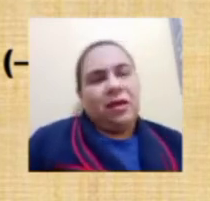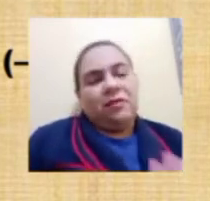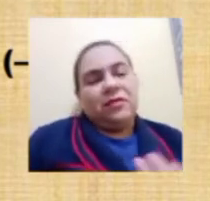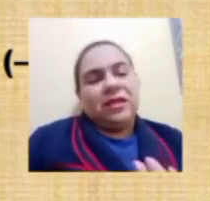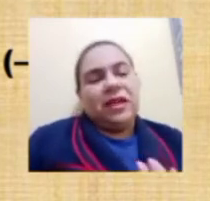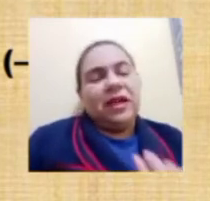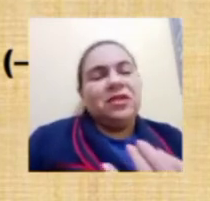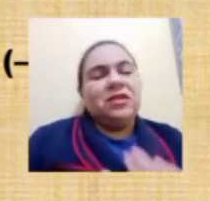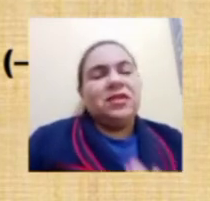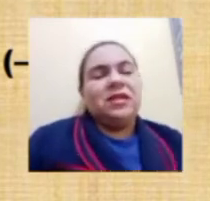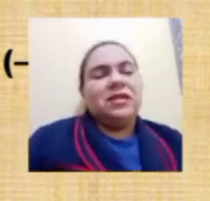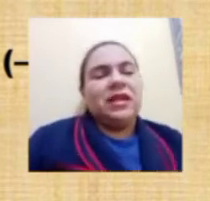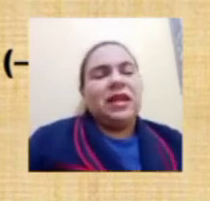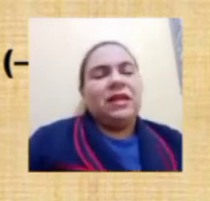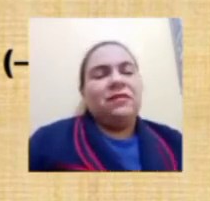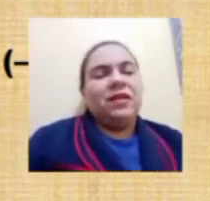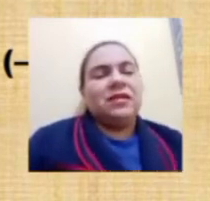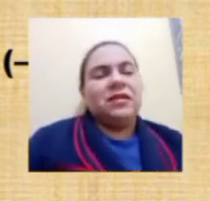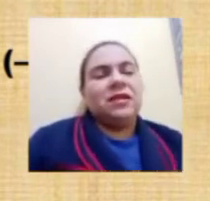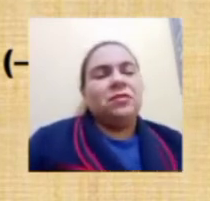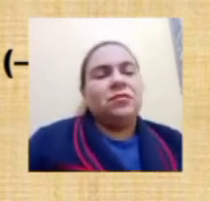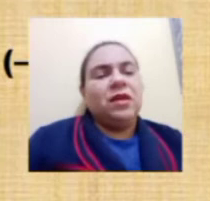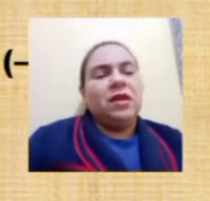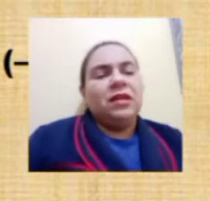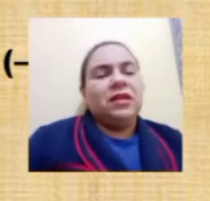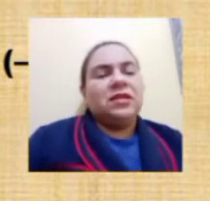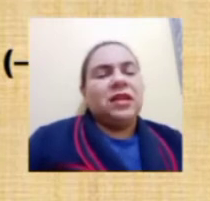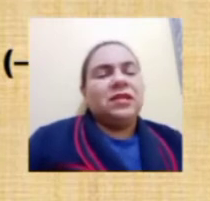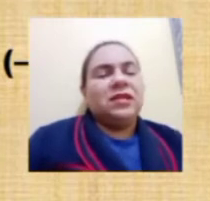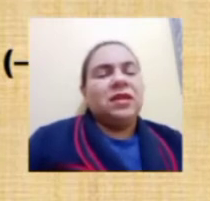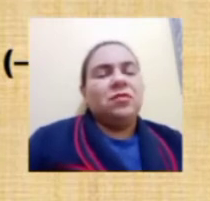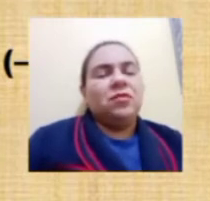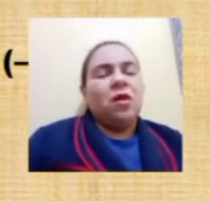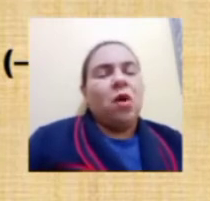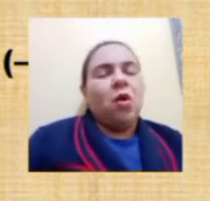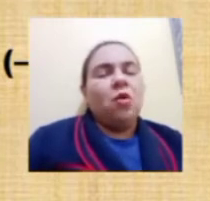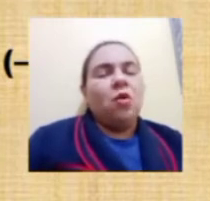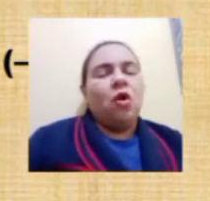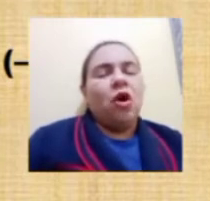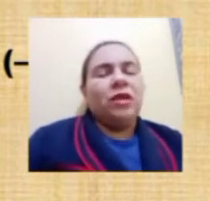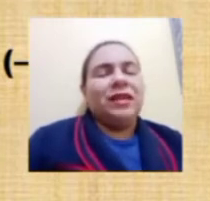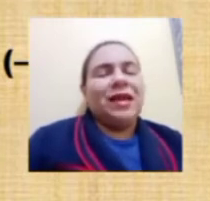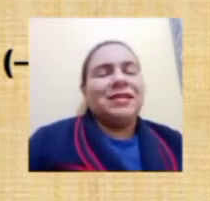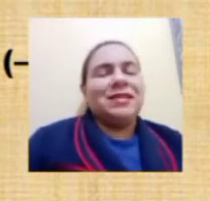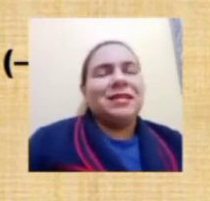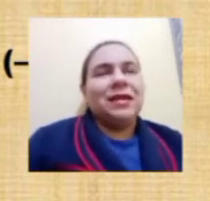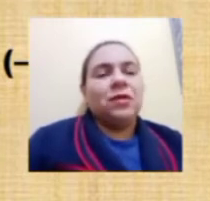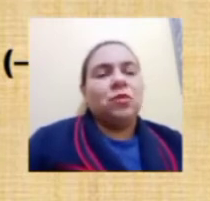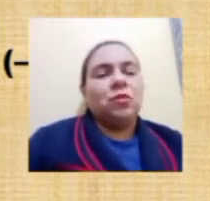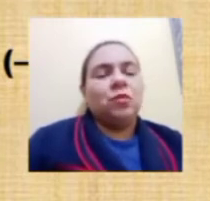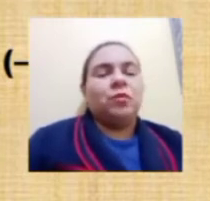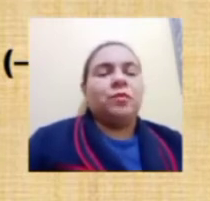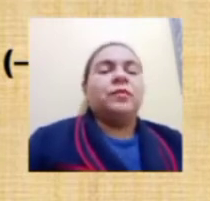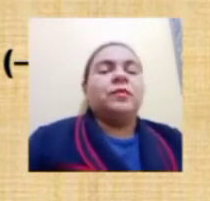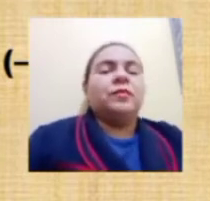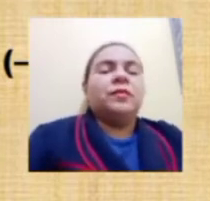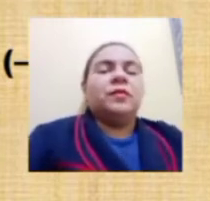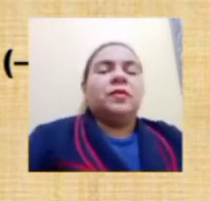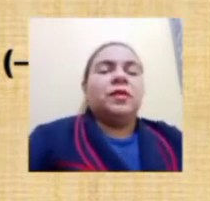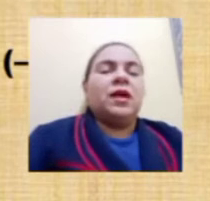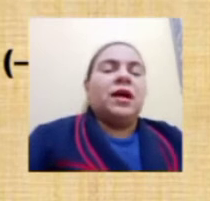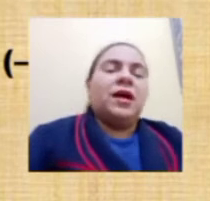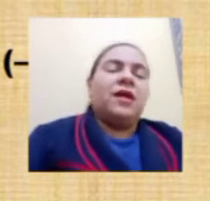ainda não terminou. Nós temos aí a questão 5. Identifique em